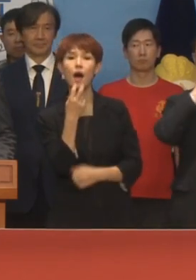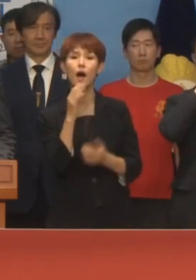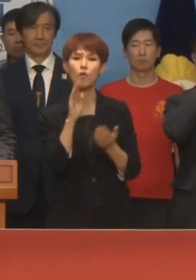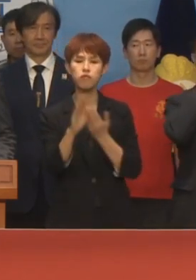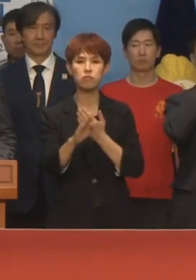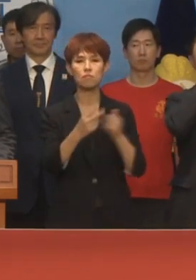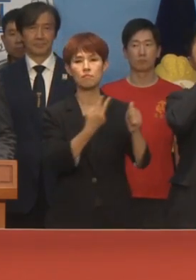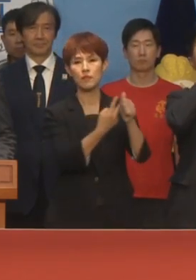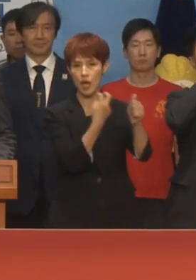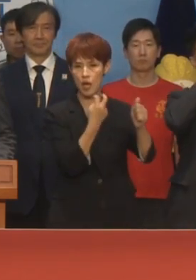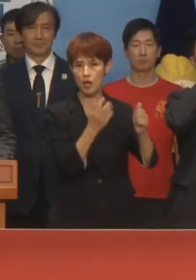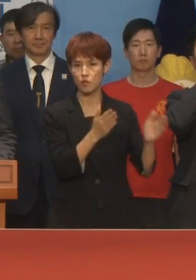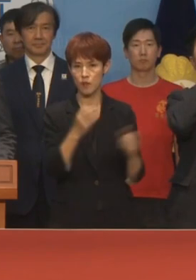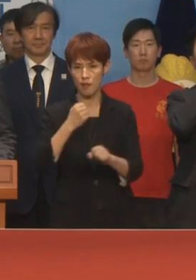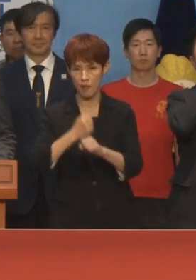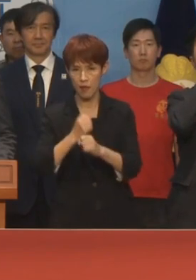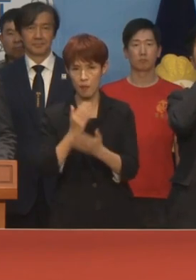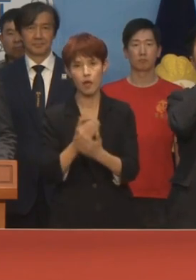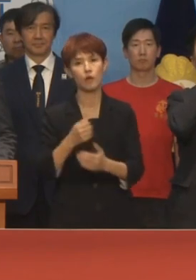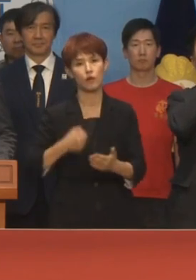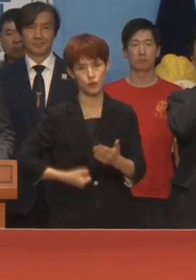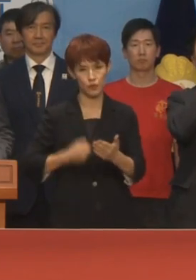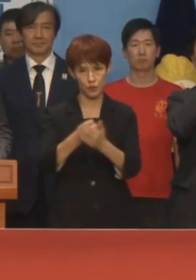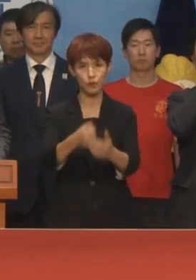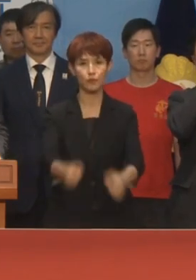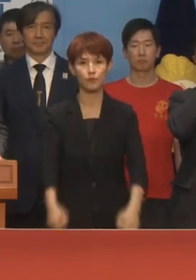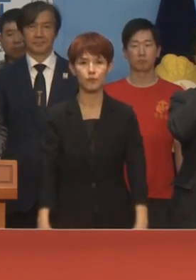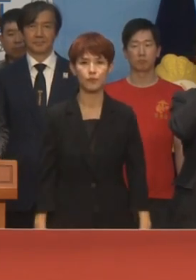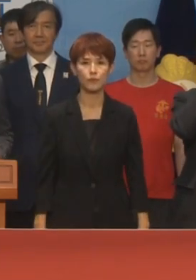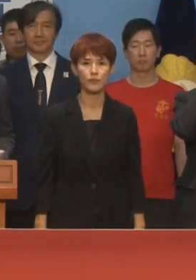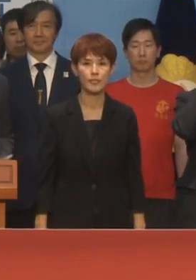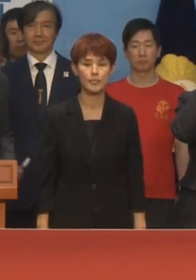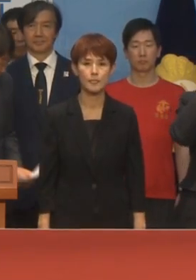탄핵과 관련된 입장을 정리하게 될 것입니다. 이상입니다.